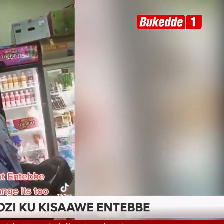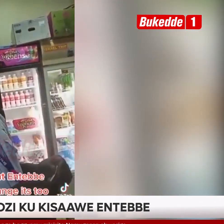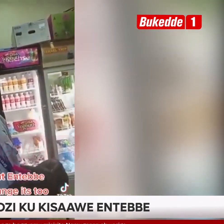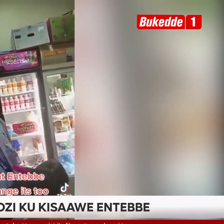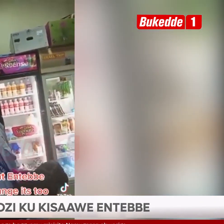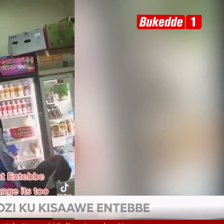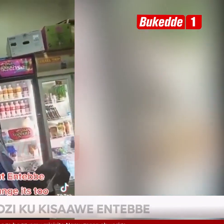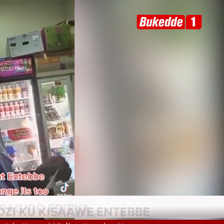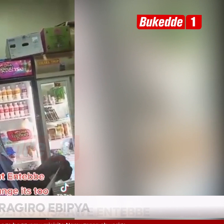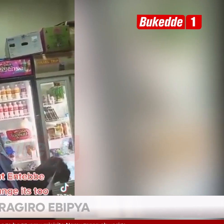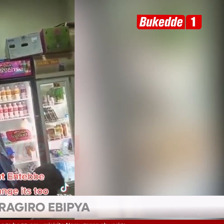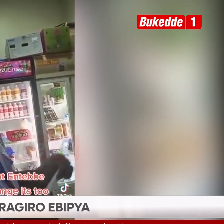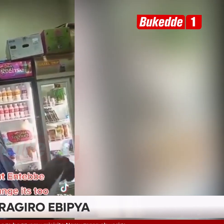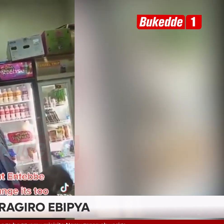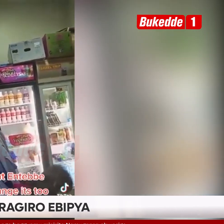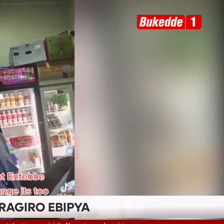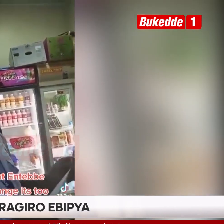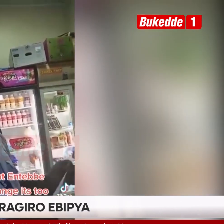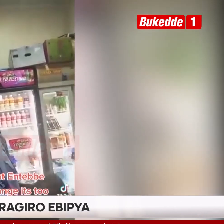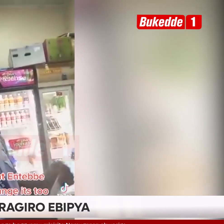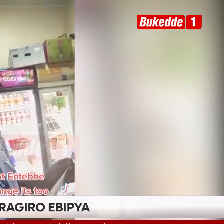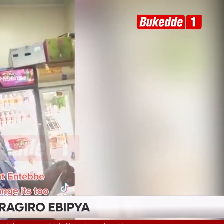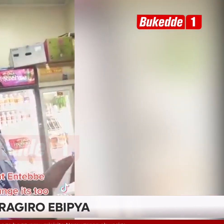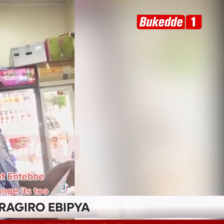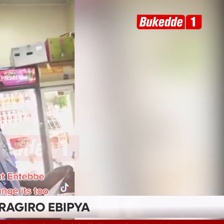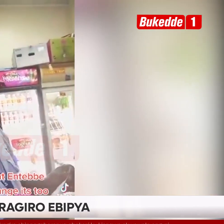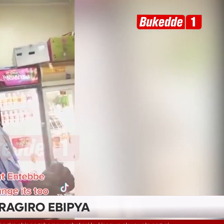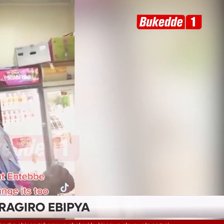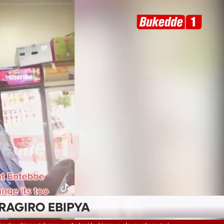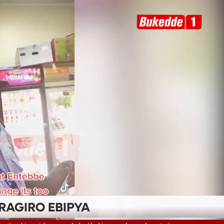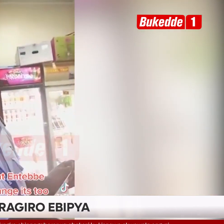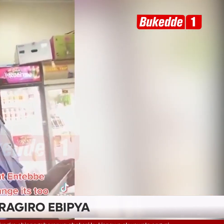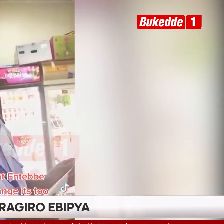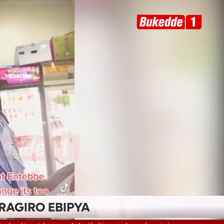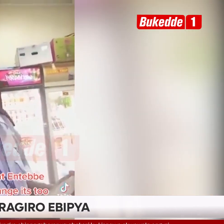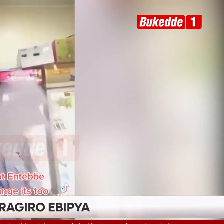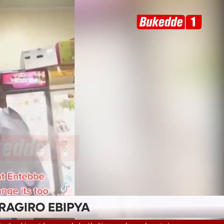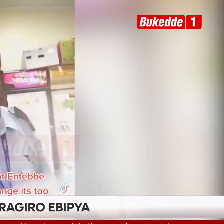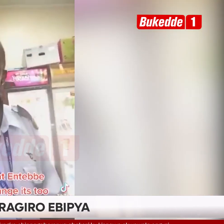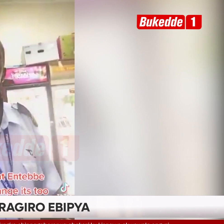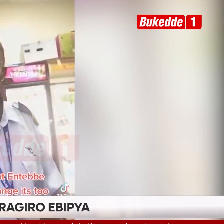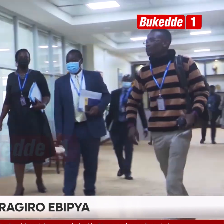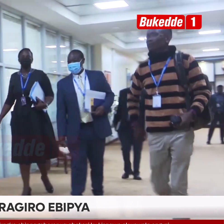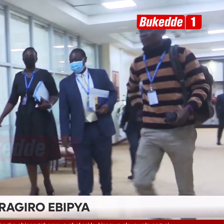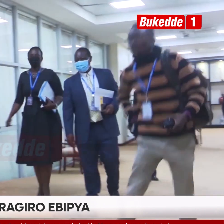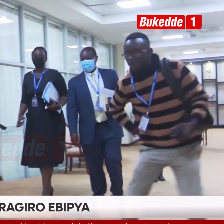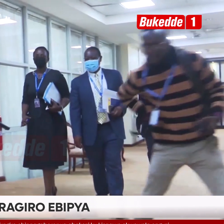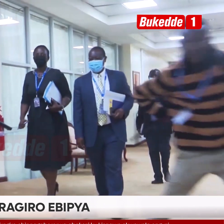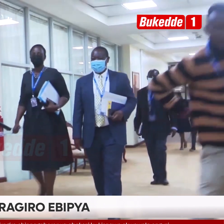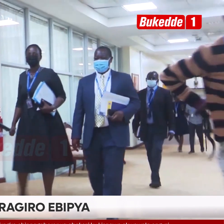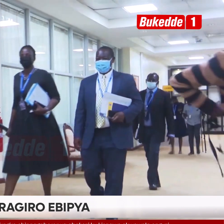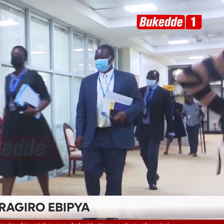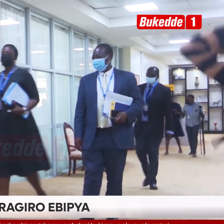emitwalo emeka? Bano basaba wabeewo ekikolebwa kuba abakikola basusse okwonoona ekifaananyi ky'eggwanga